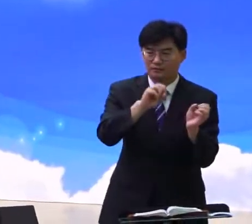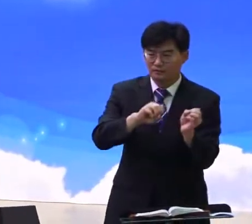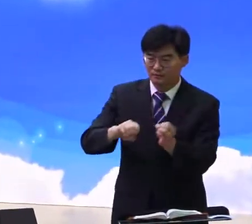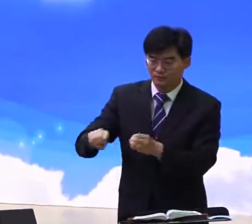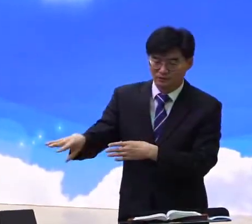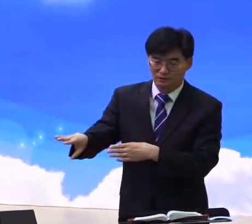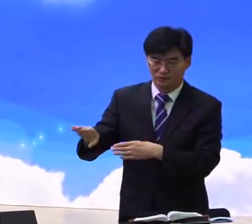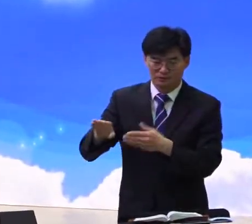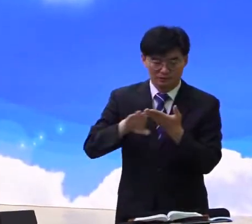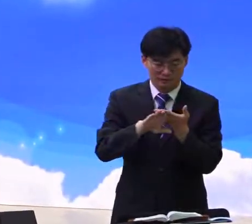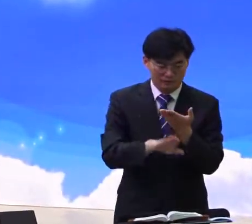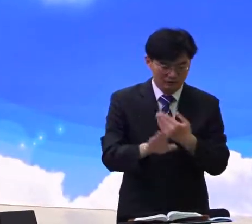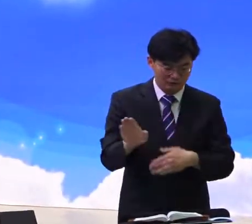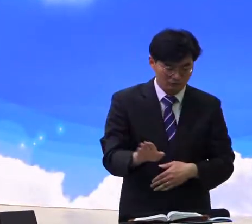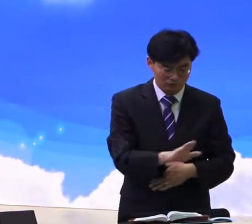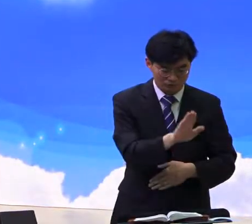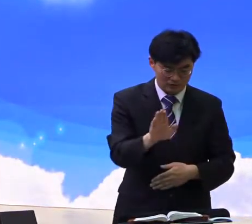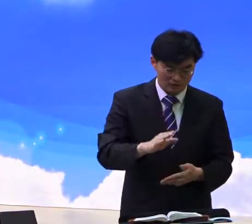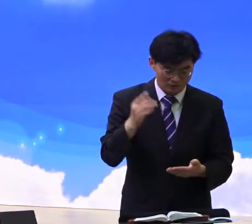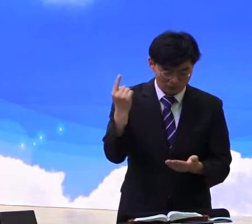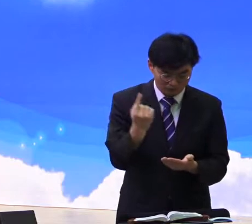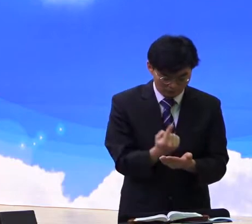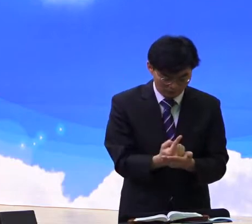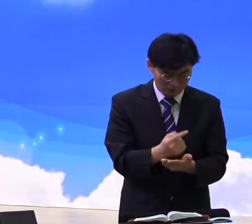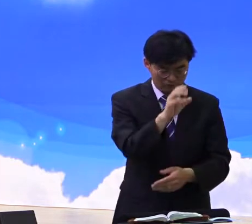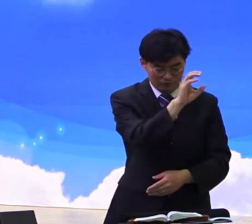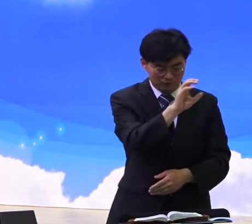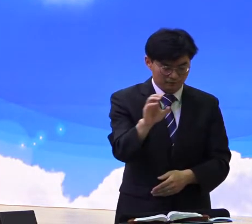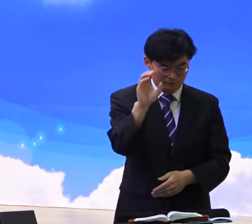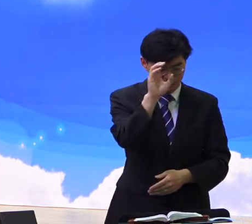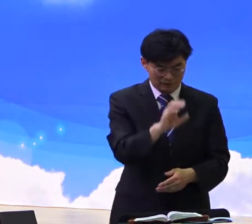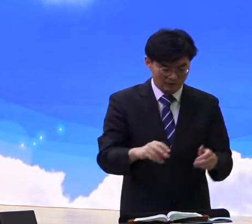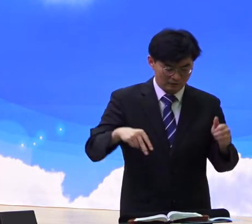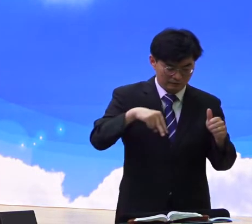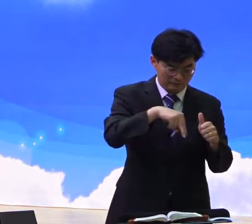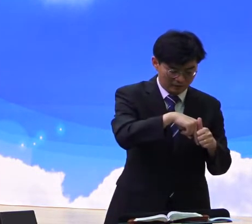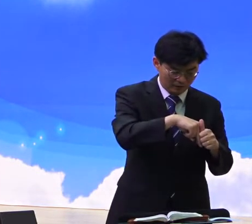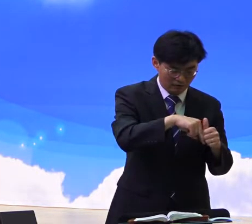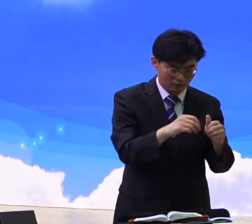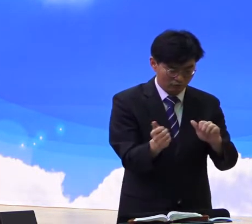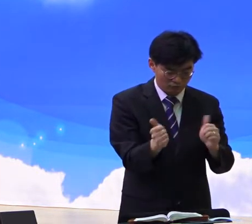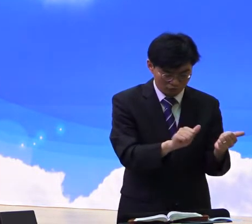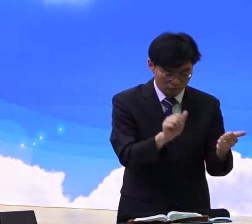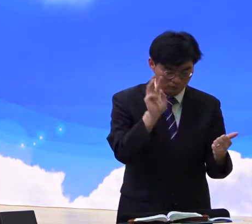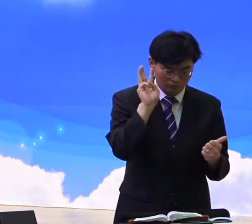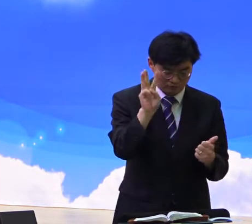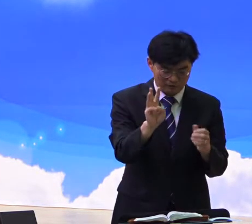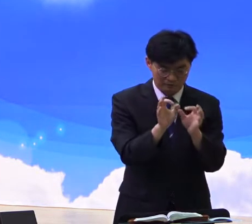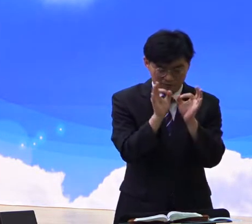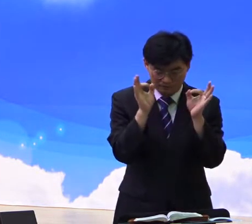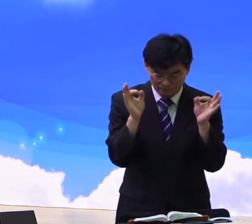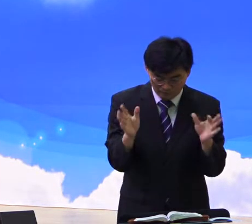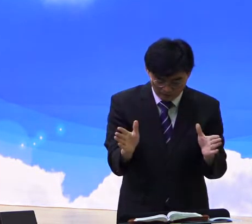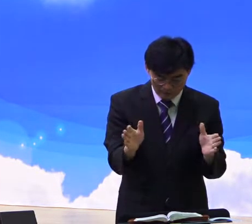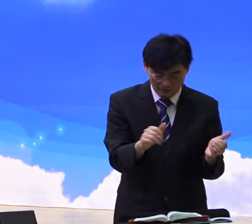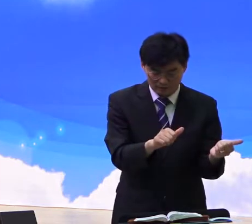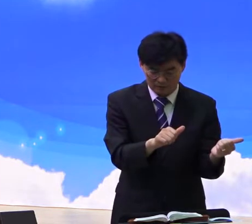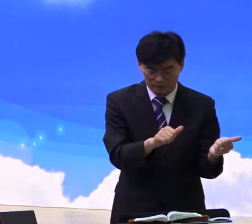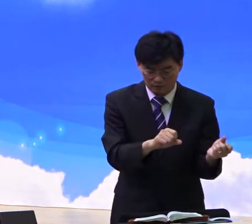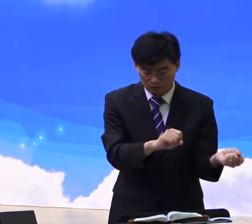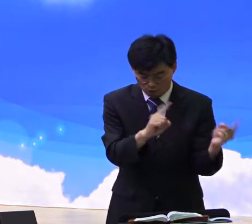받으시고 십자가에 못 박혀 돌아가신 후 3일 만에 부활하심으로 죽음을 이기신 예수님을